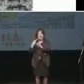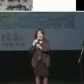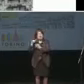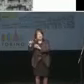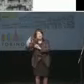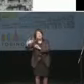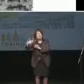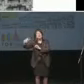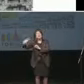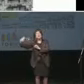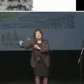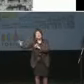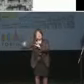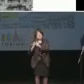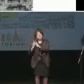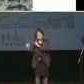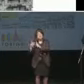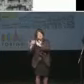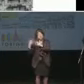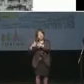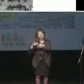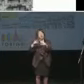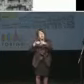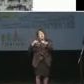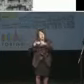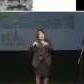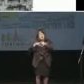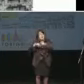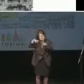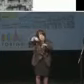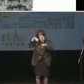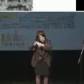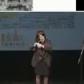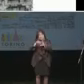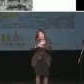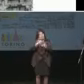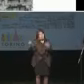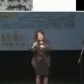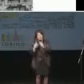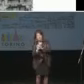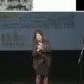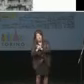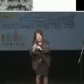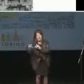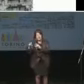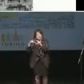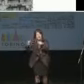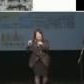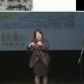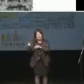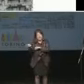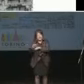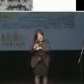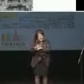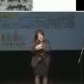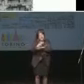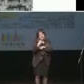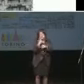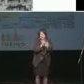installeremo delle comode biglietterie all'interno della galleria visitatori per permettervi di fare il biglietto prima di tornare a casa